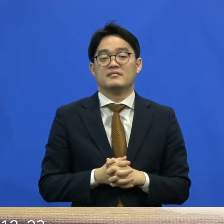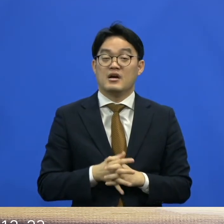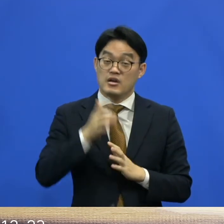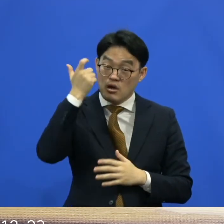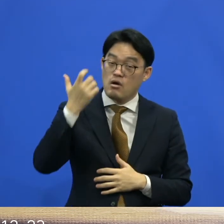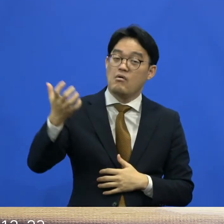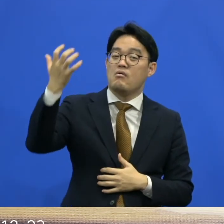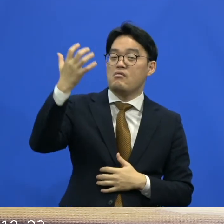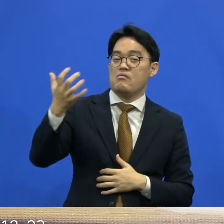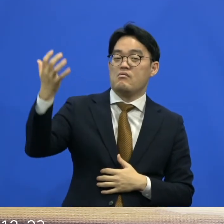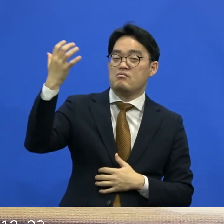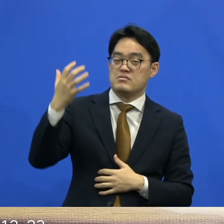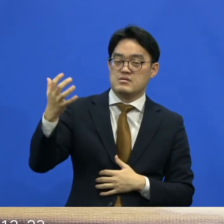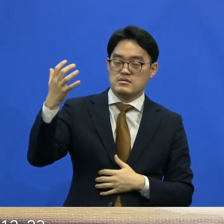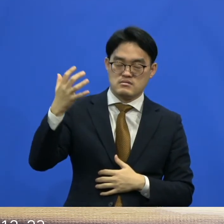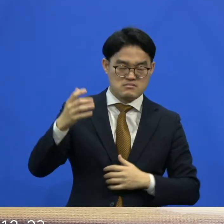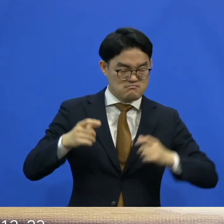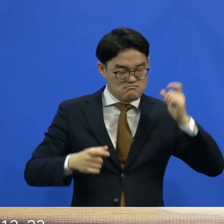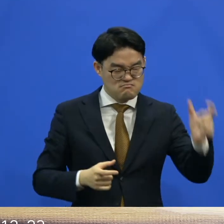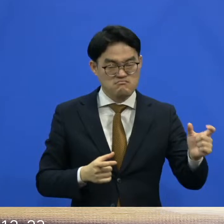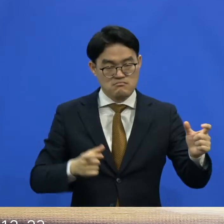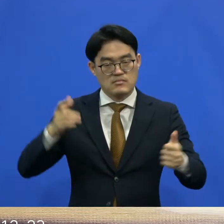영혼의 강인함.